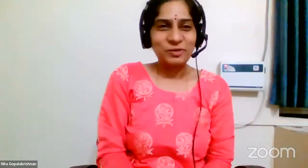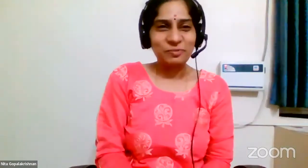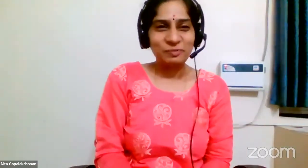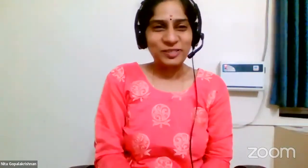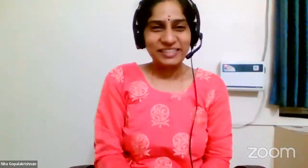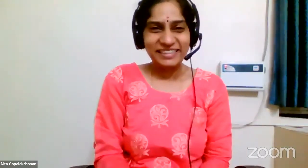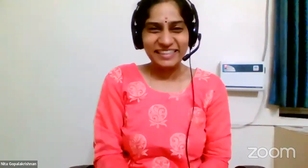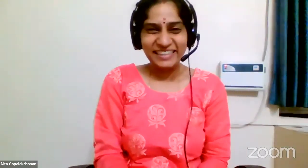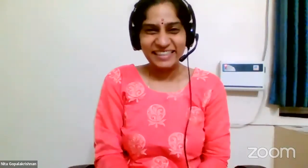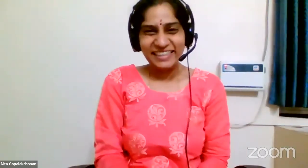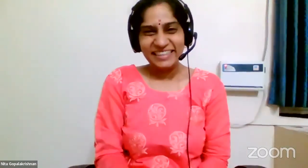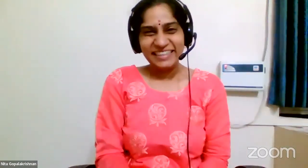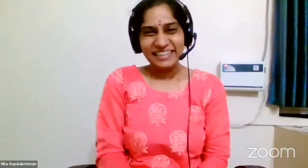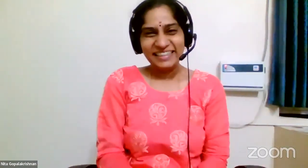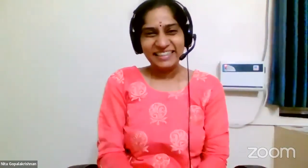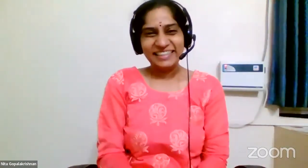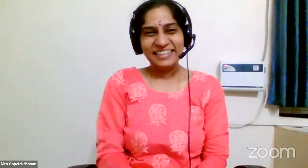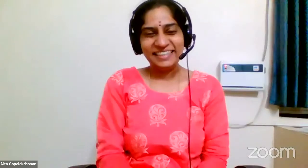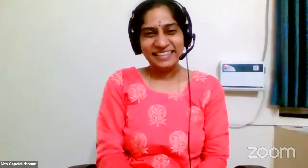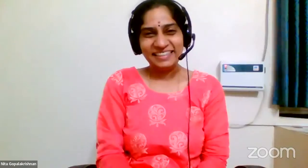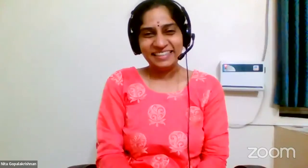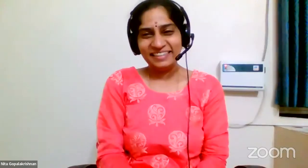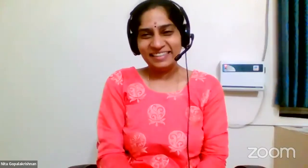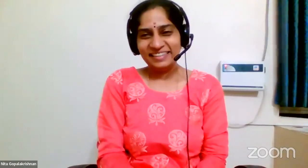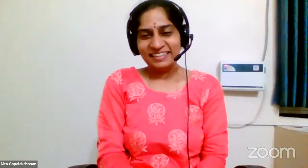हरे कृष्ण प्रभु जी।